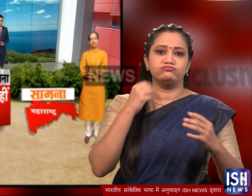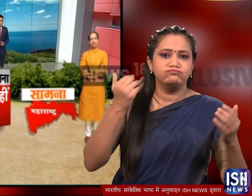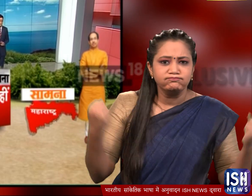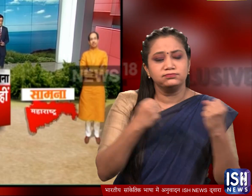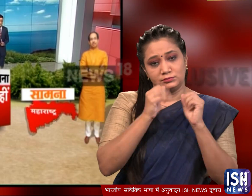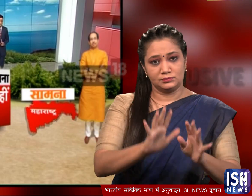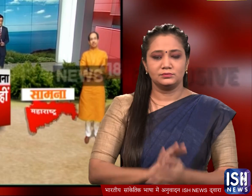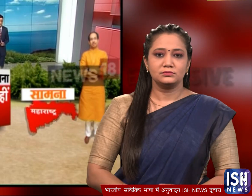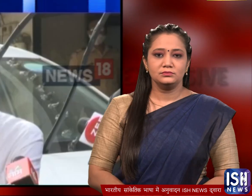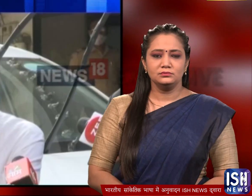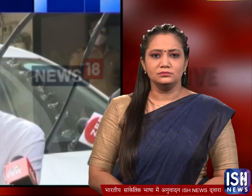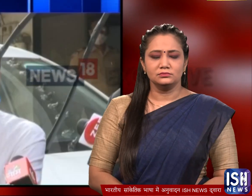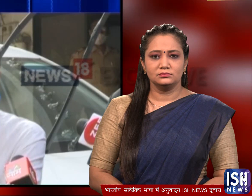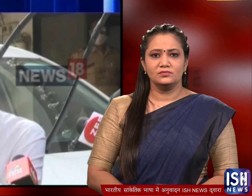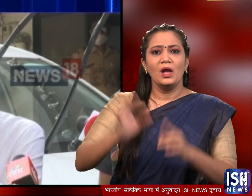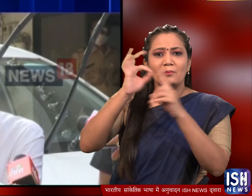करेगी।